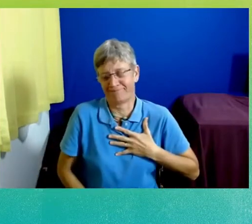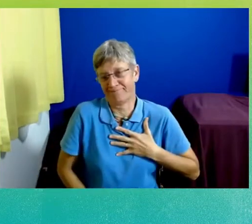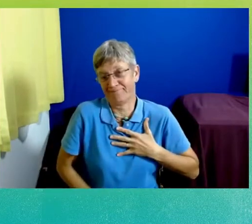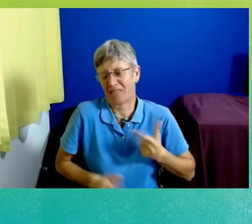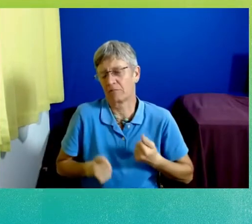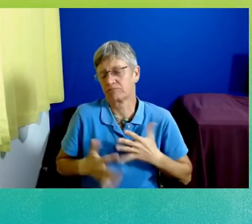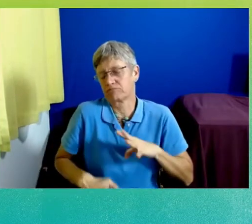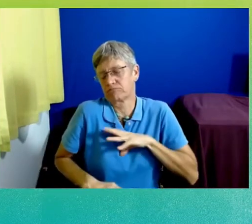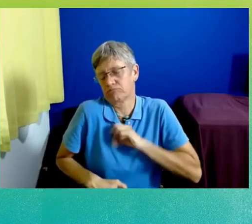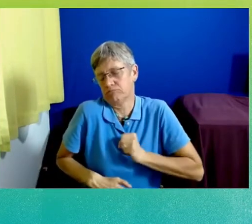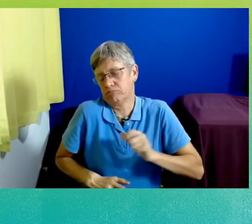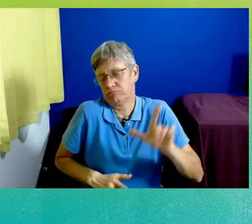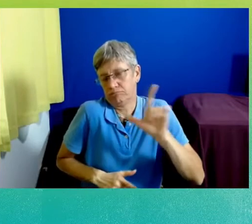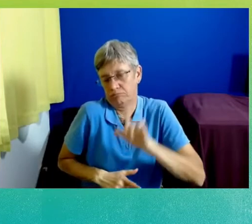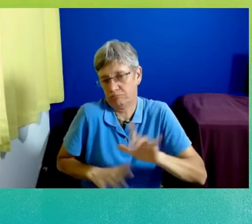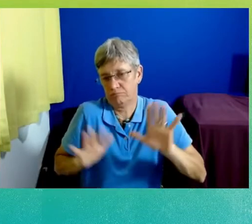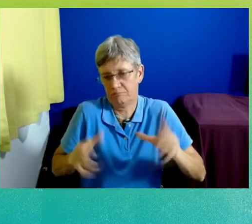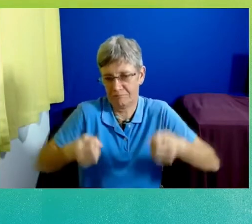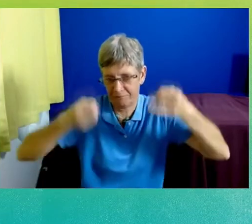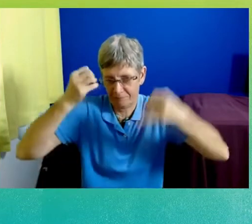Mas